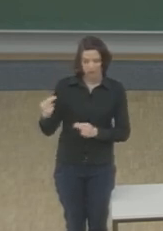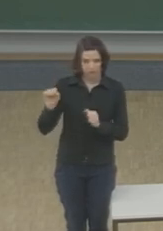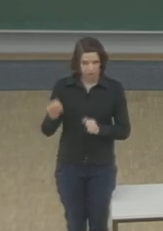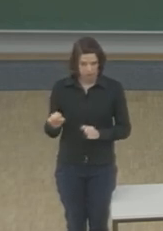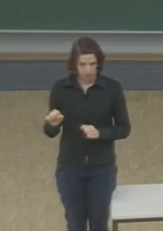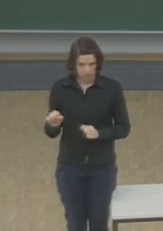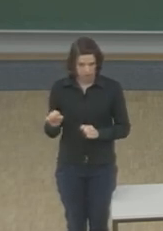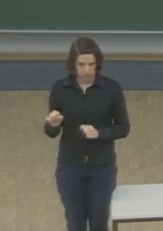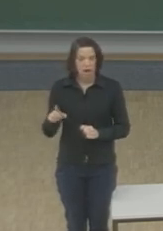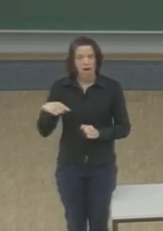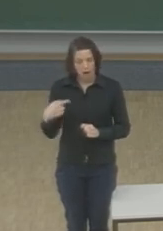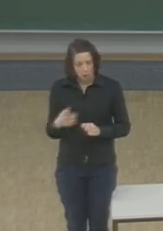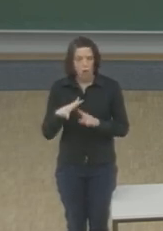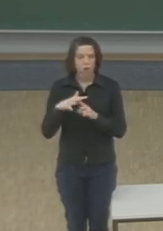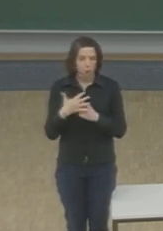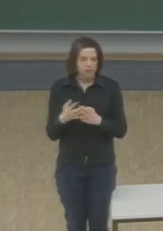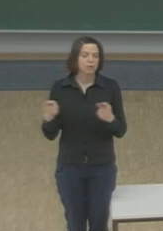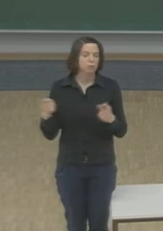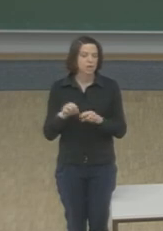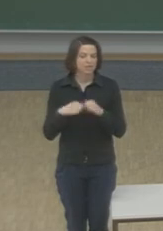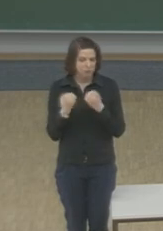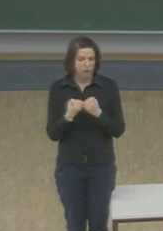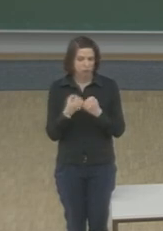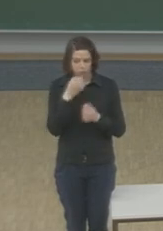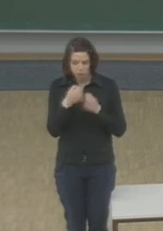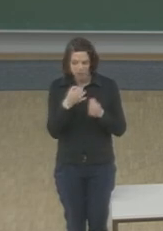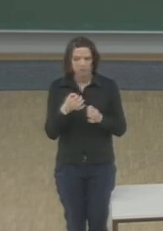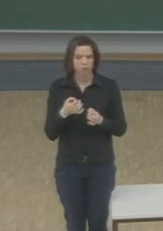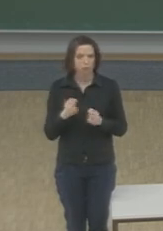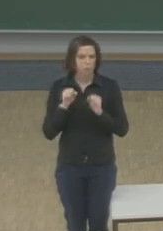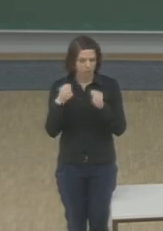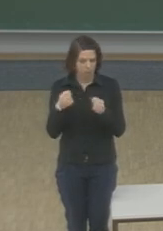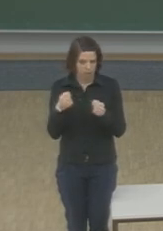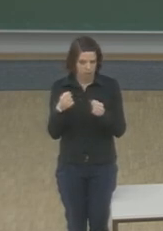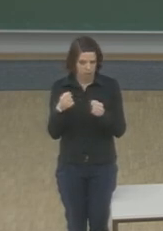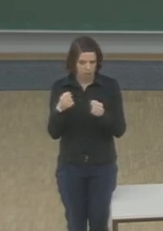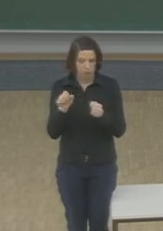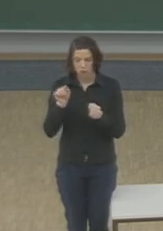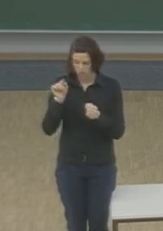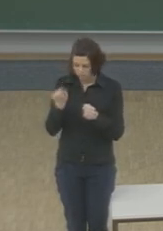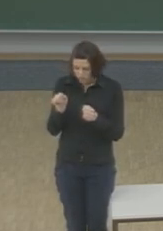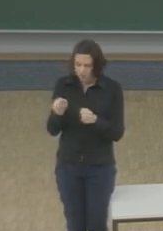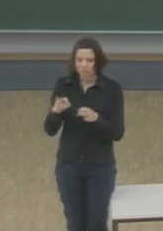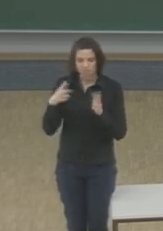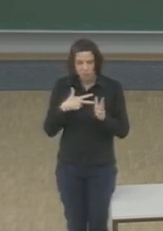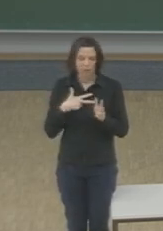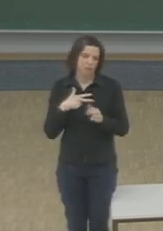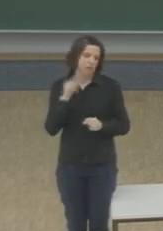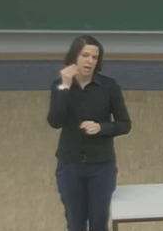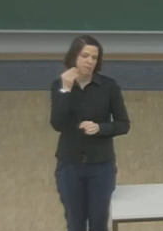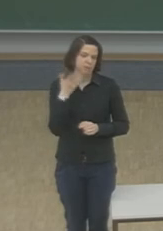und situationsspezifischer Performance gar nicht wirklich in die empirische Bildungswissenschaft herübergeschafft.